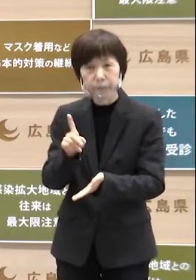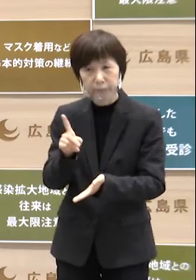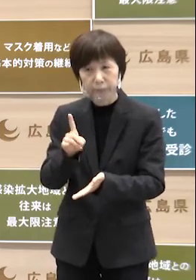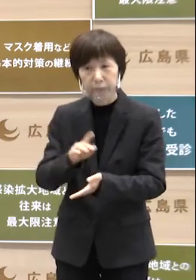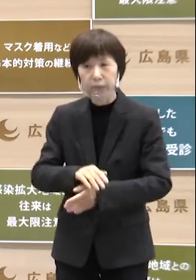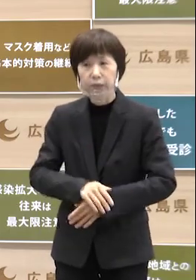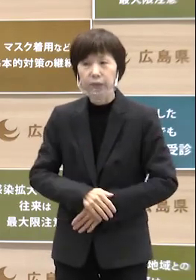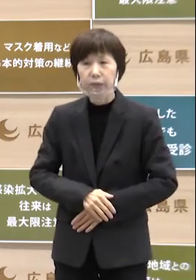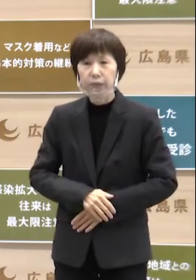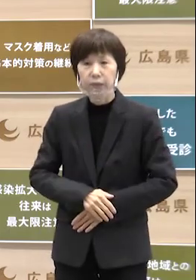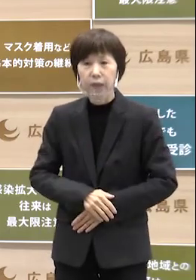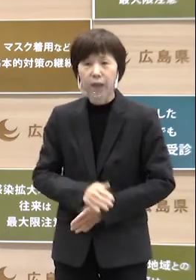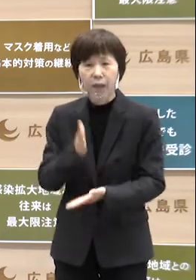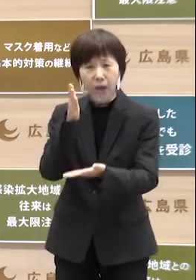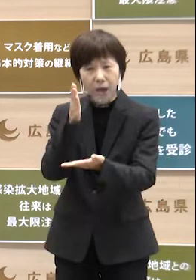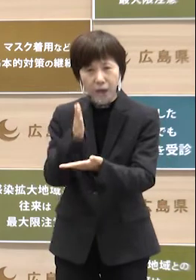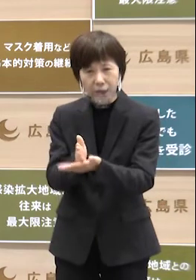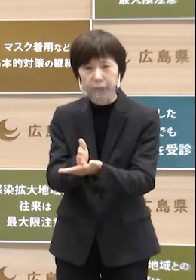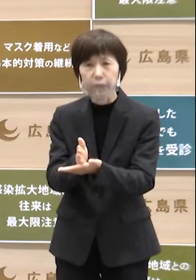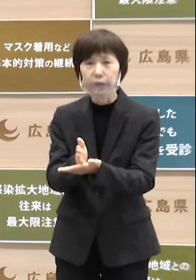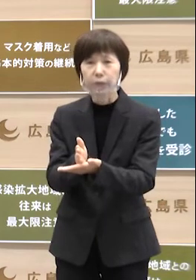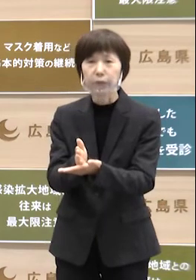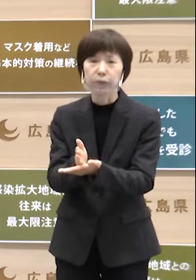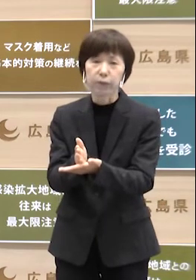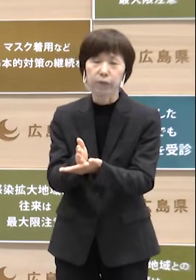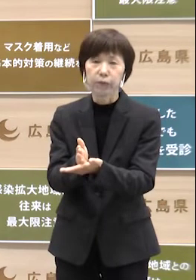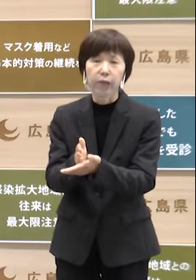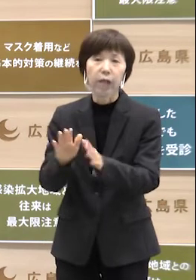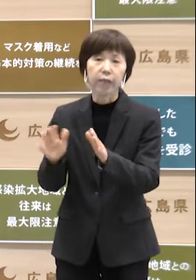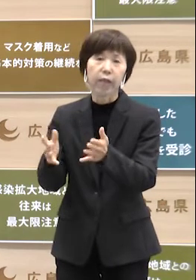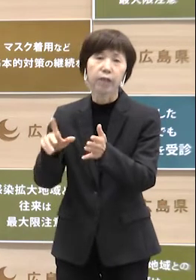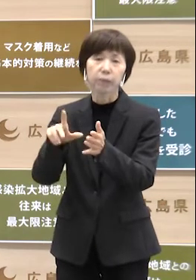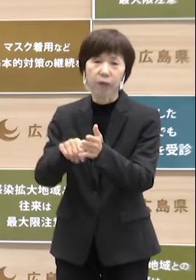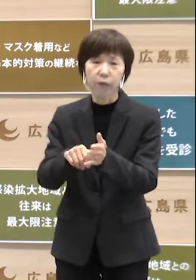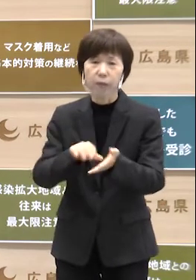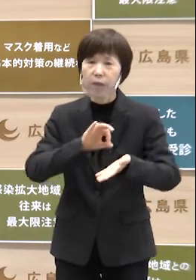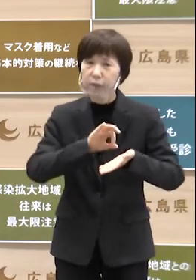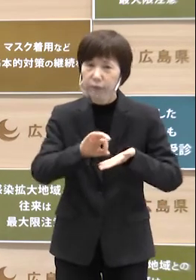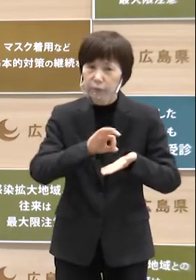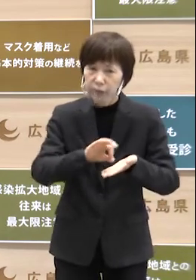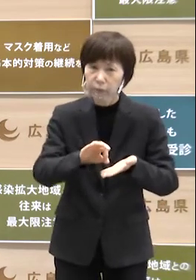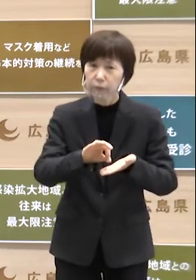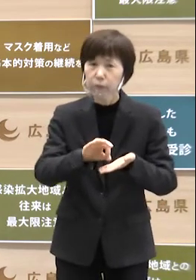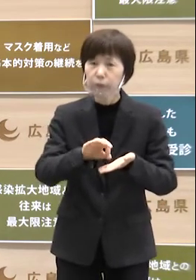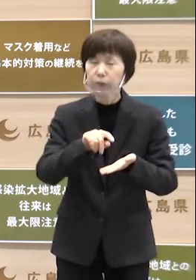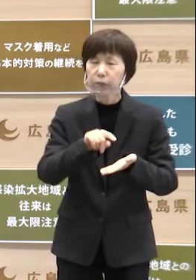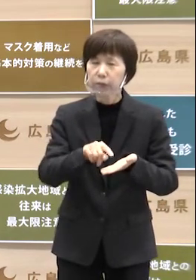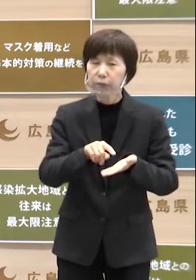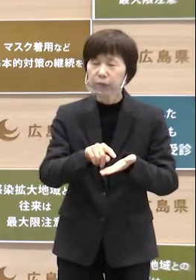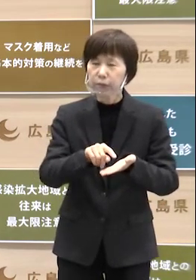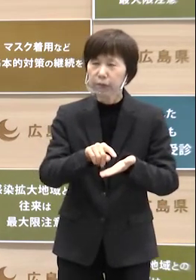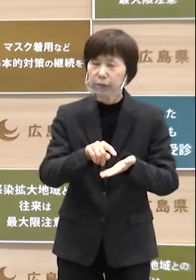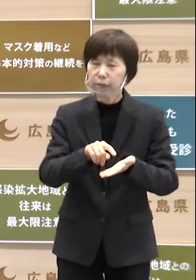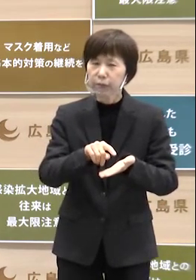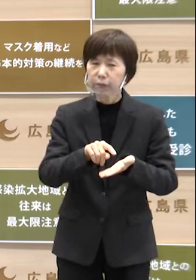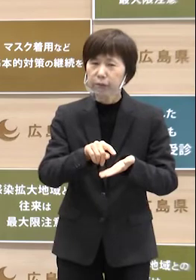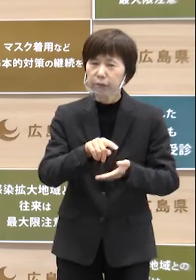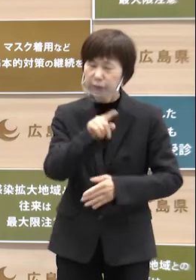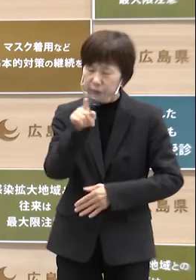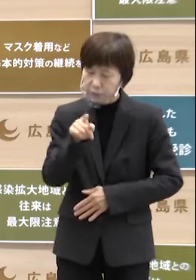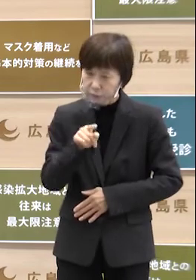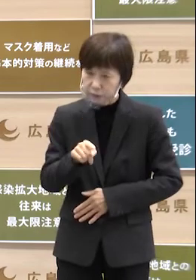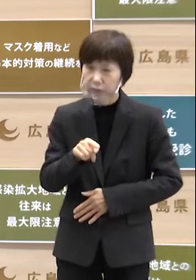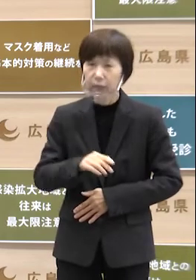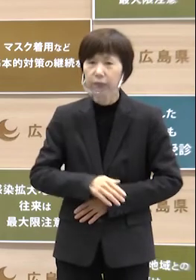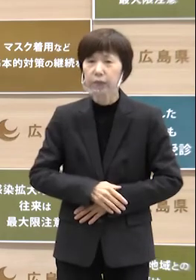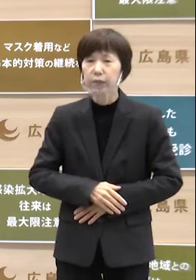しない限りですね、使われる可能性というのが、消すことはできない。つまり、抑止論というのはあくまでも可能